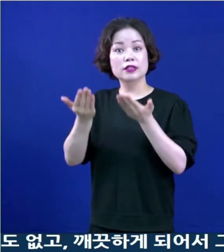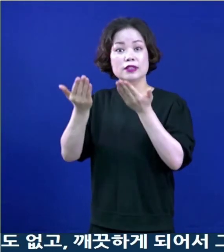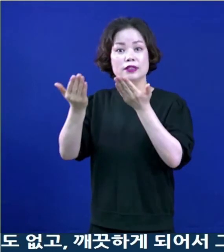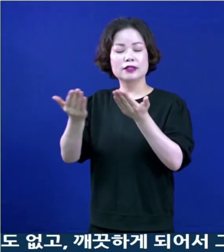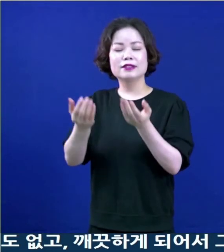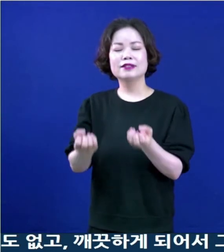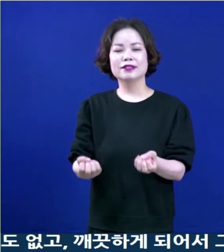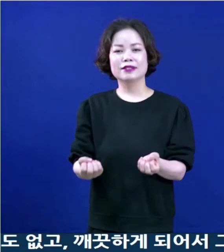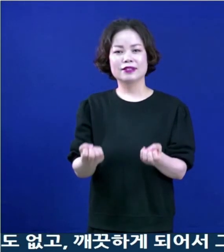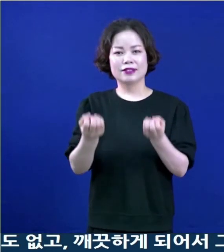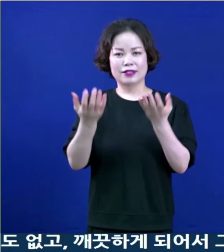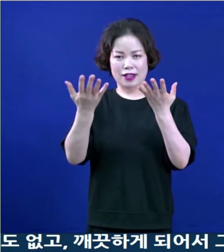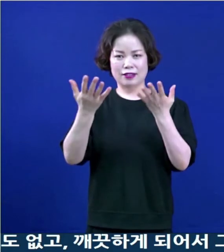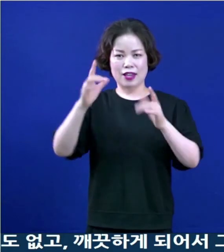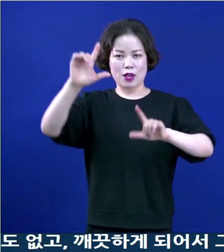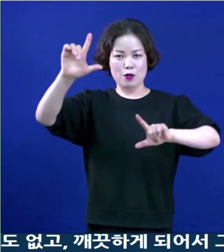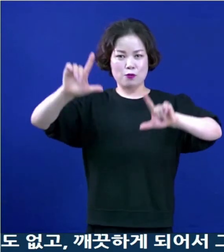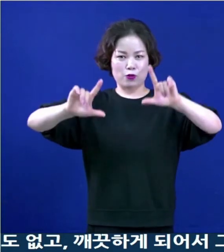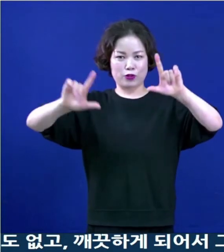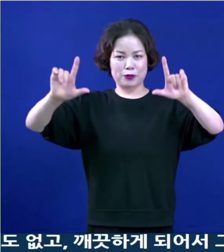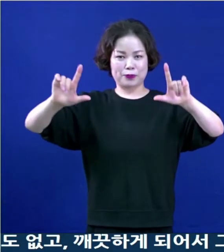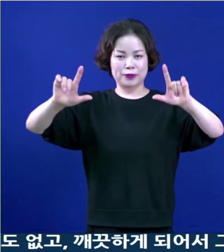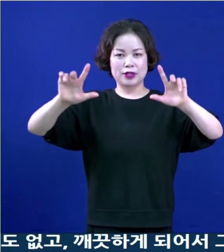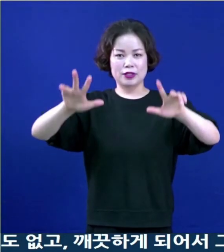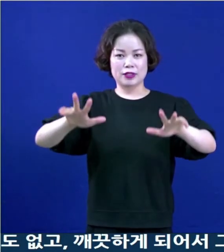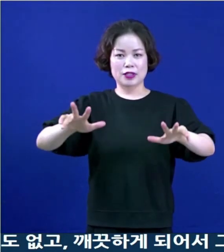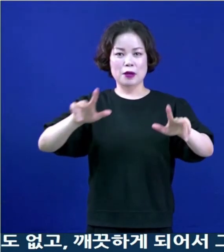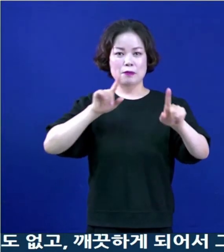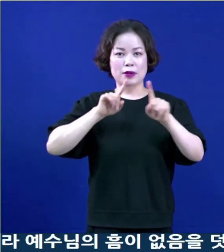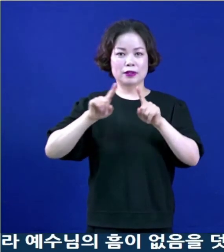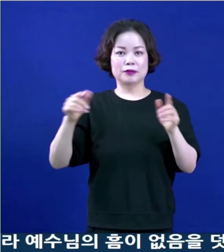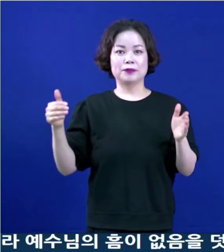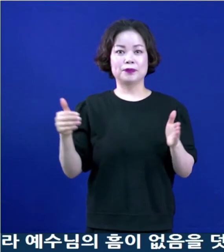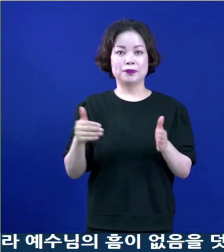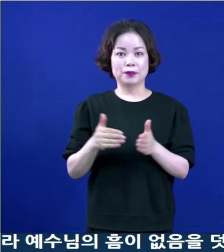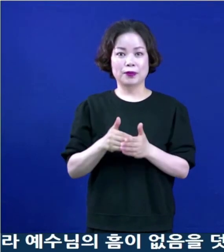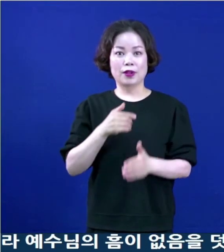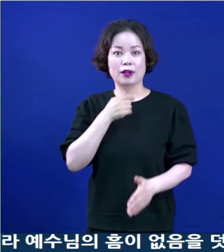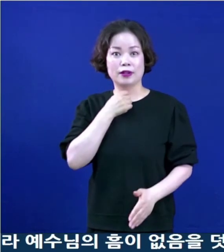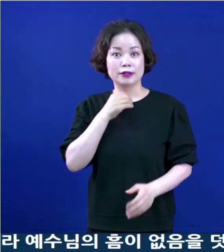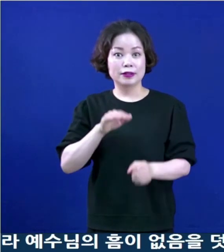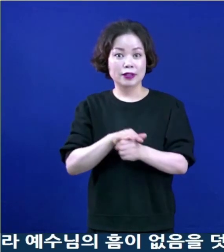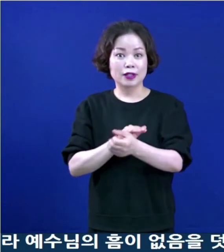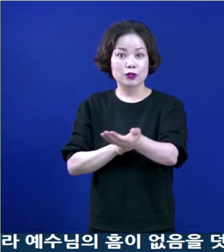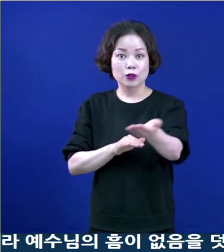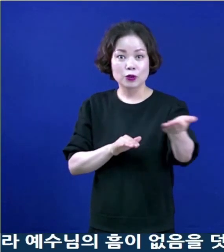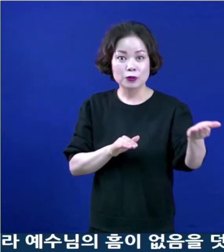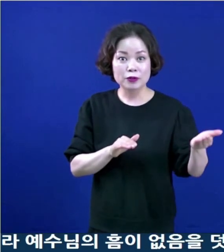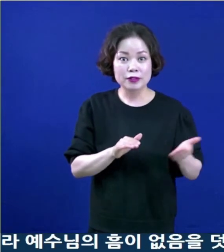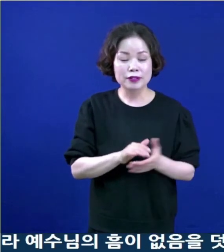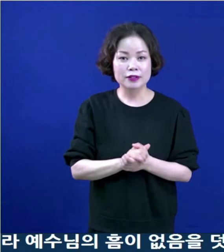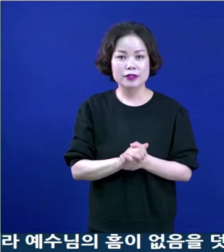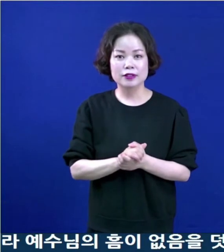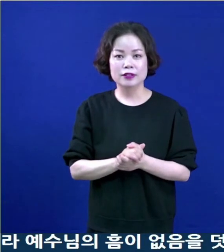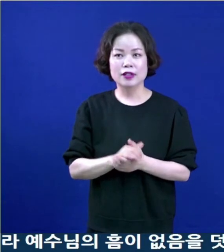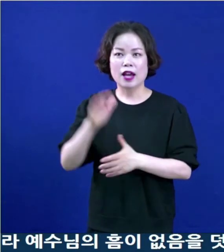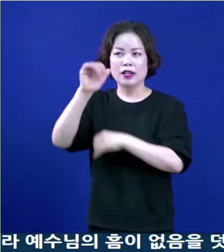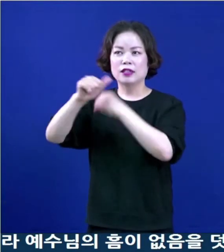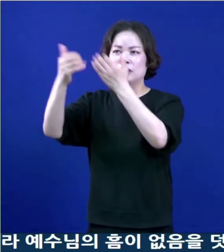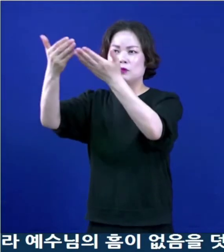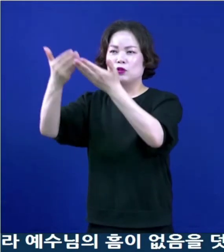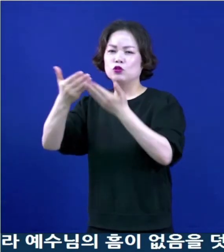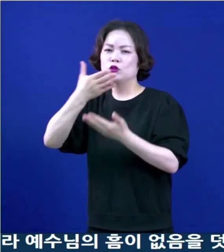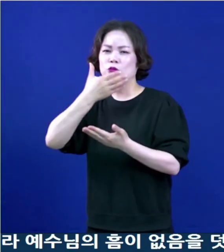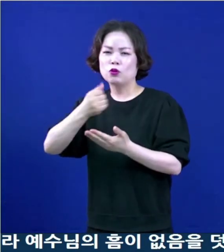제사의 모습이라는 겁니다. 이제 말씀을 정리합니다. 사랑하는 여러분, 천복을 늘 사모하시는